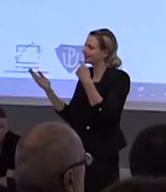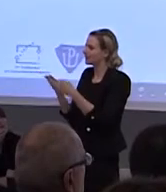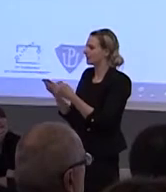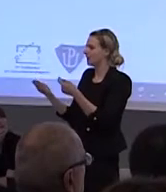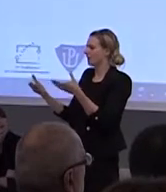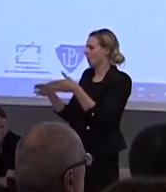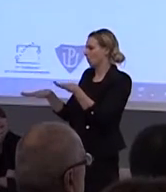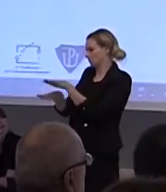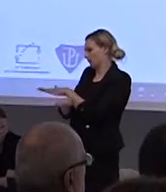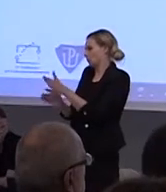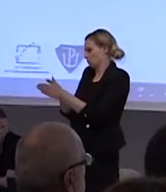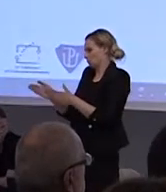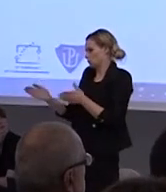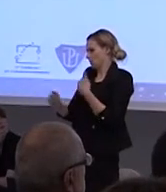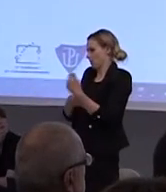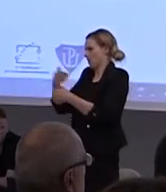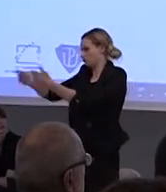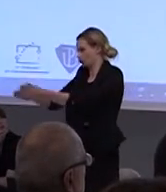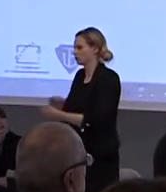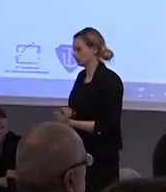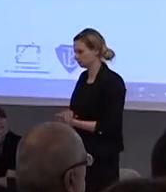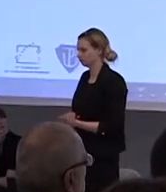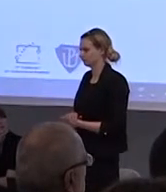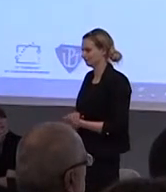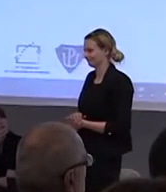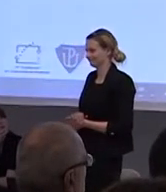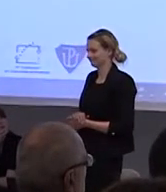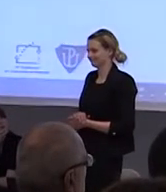There is one piece of evidence which I find particularly alarming.